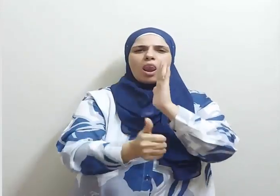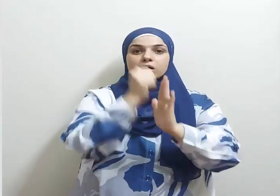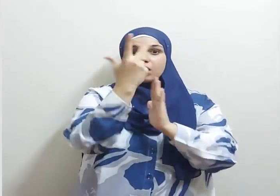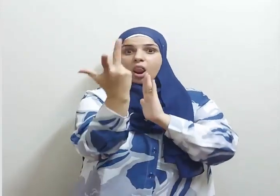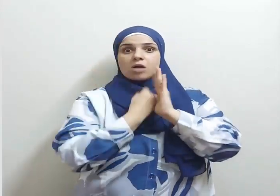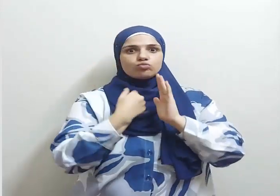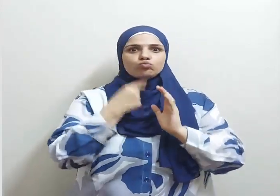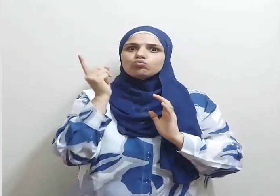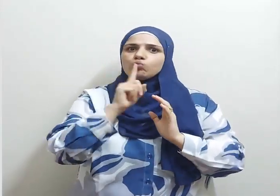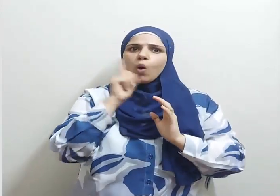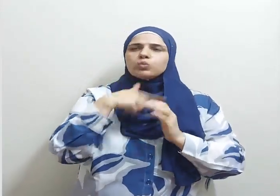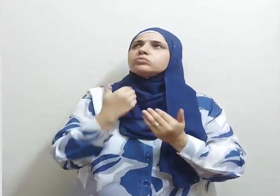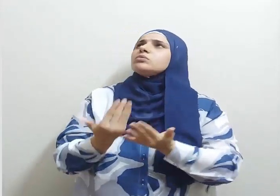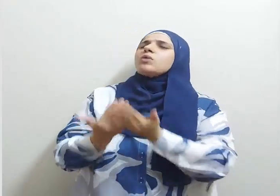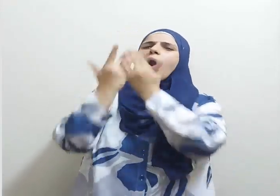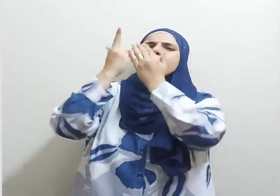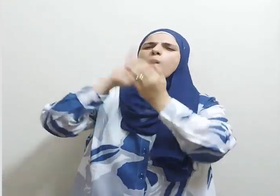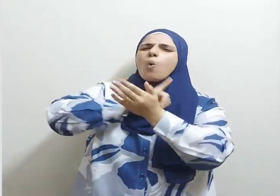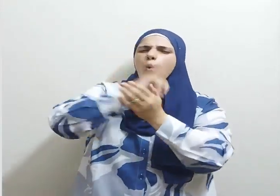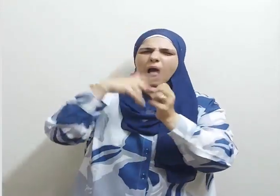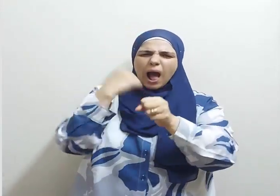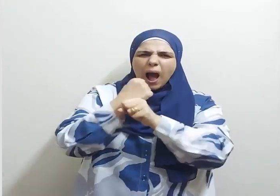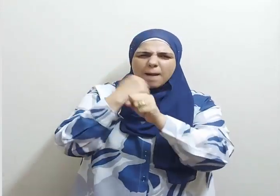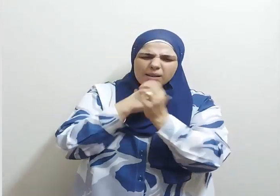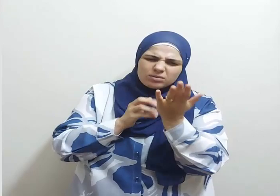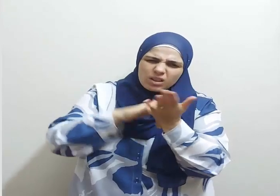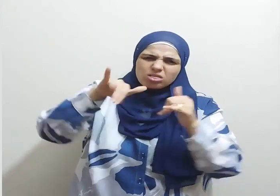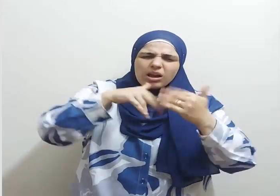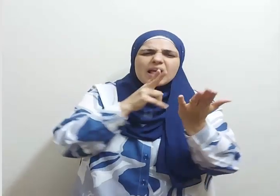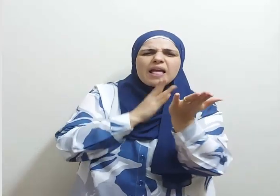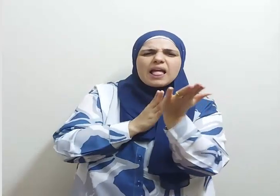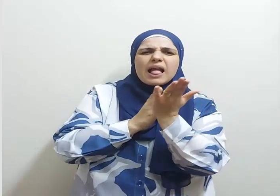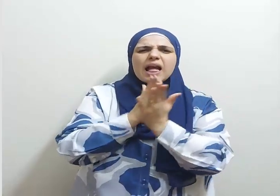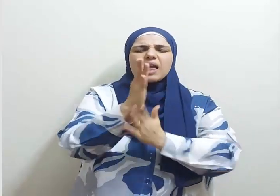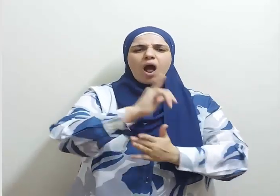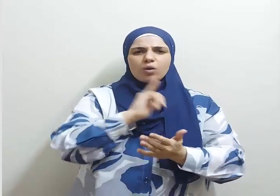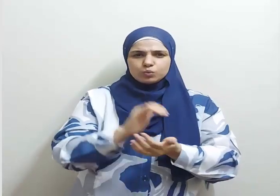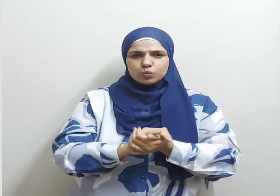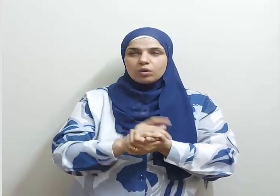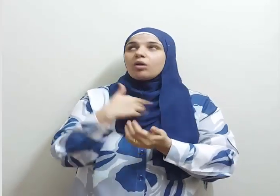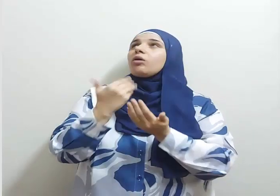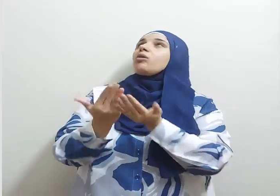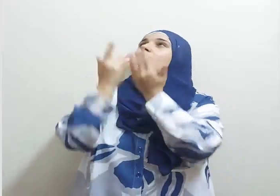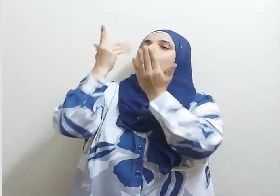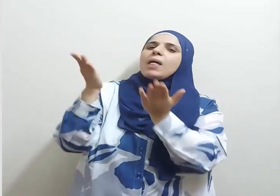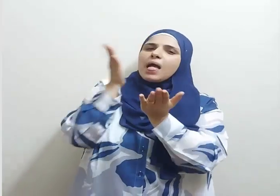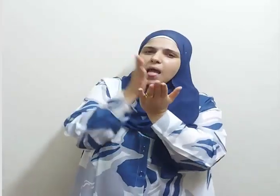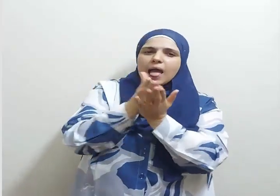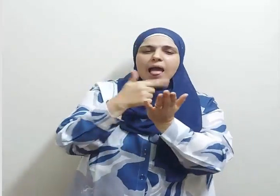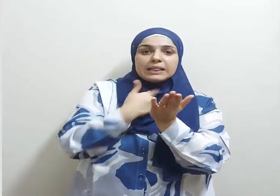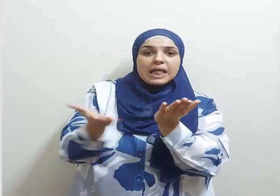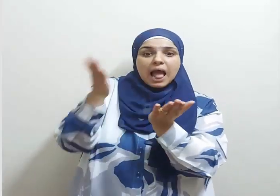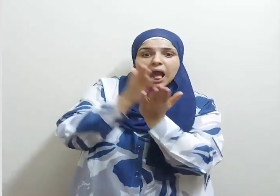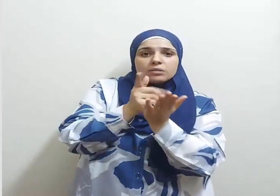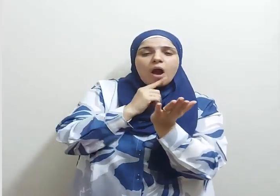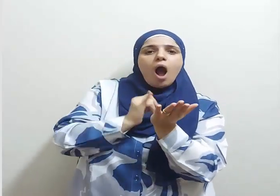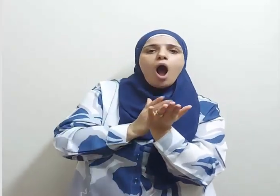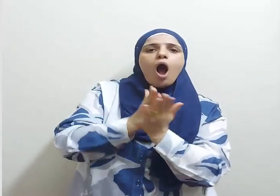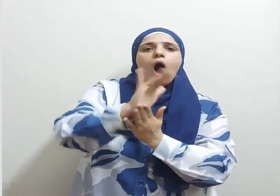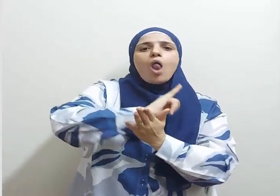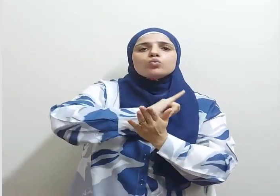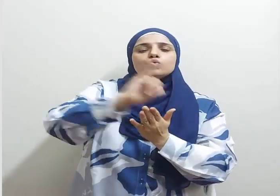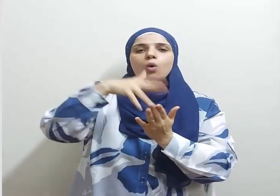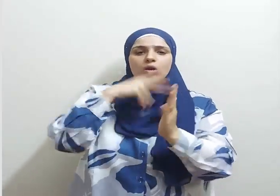علي وامكر لي ولا تمكر علي واهدني ويسر هداي الي